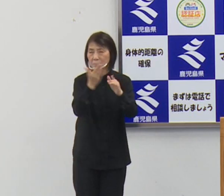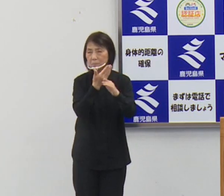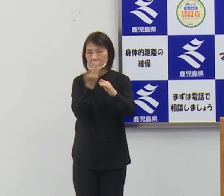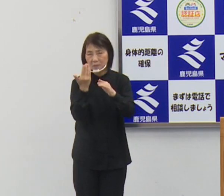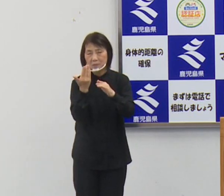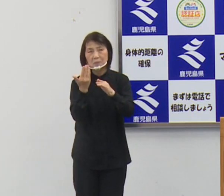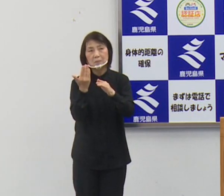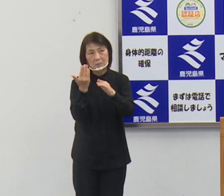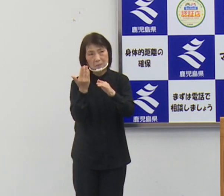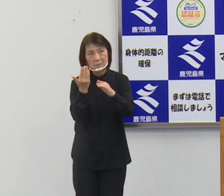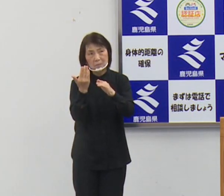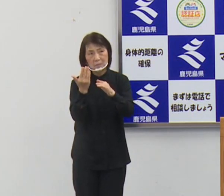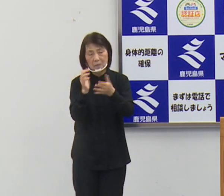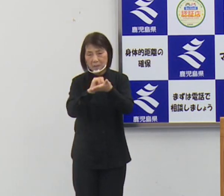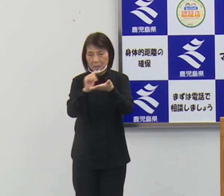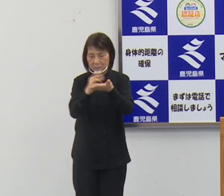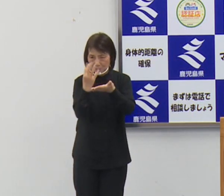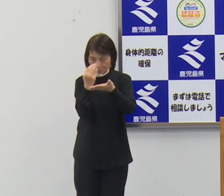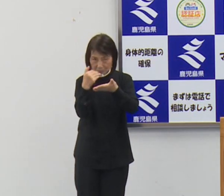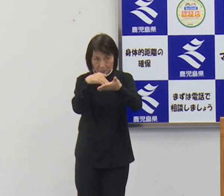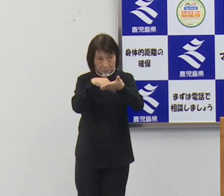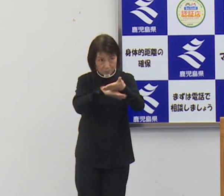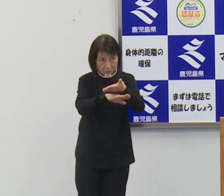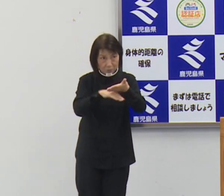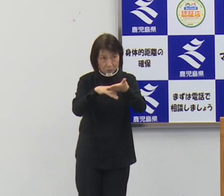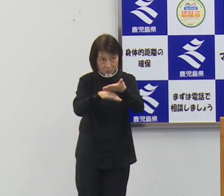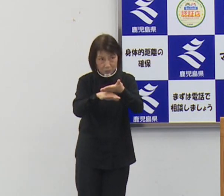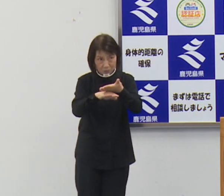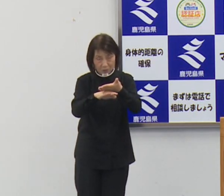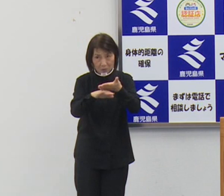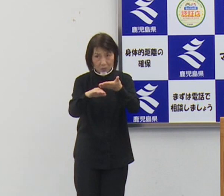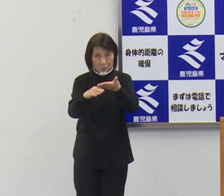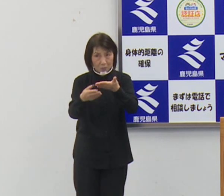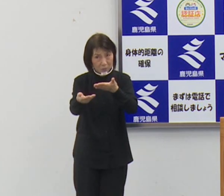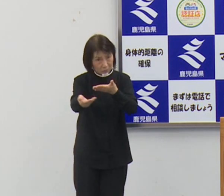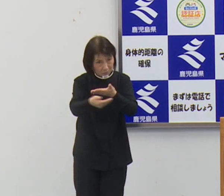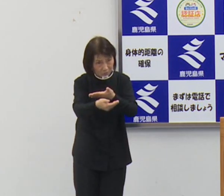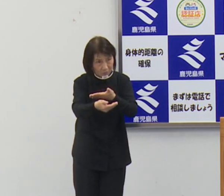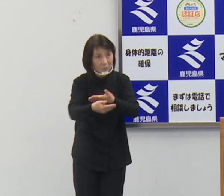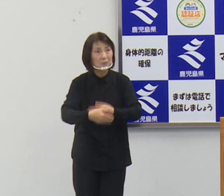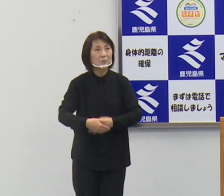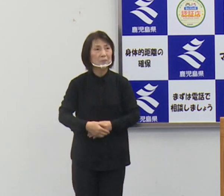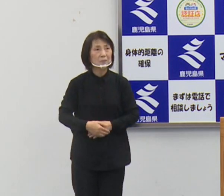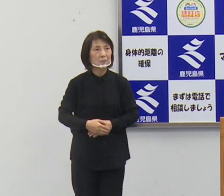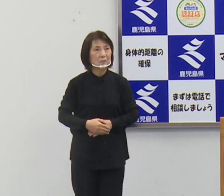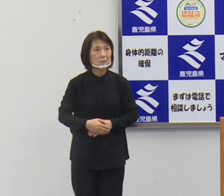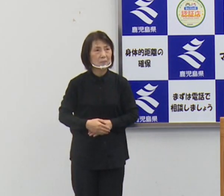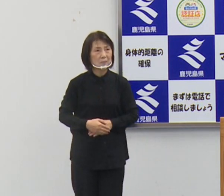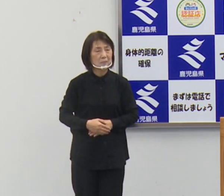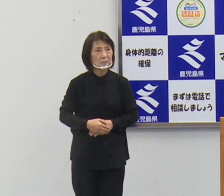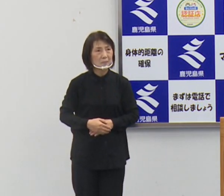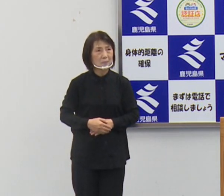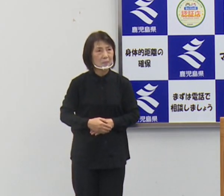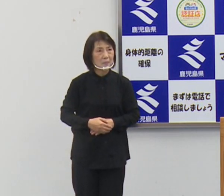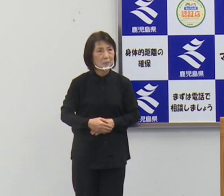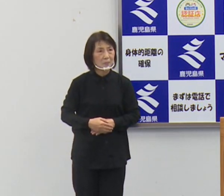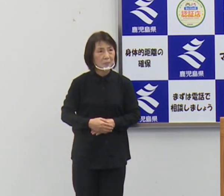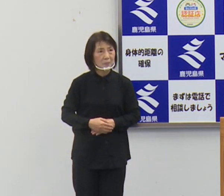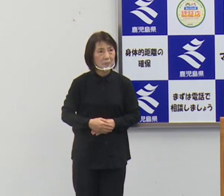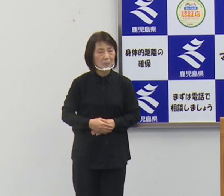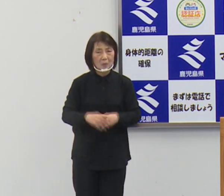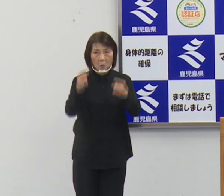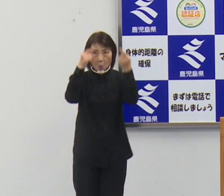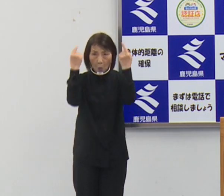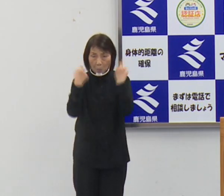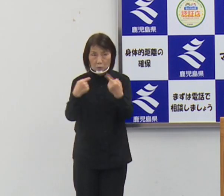統計としておいおい出てくるというような感じだと思うんですが、このあの重ねてにはなるんですが、個別